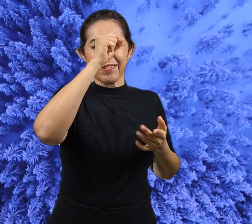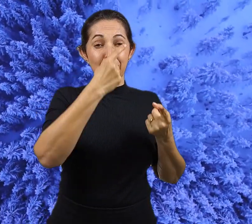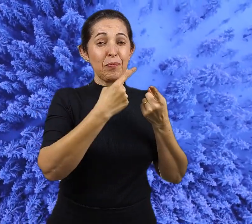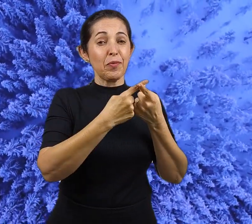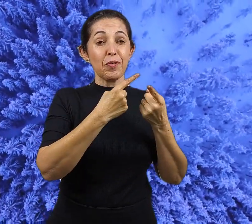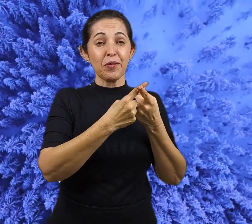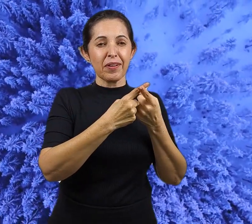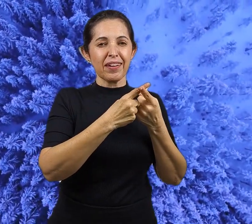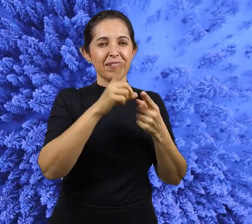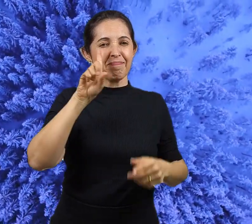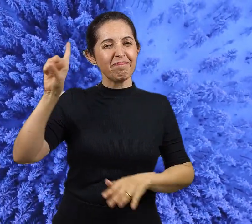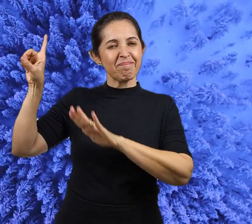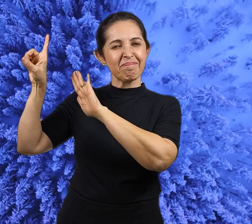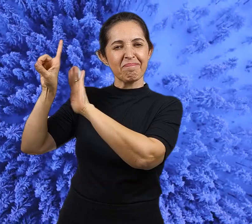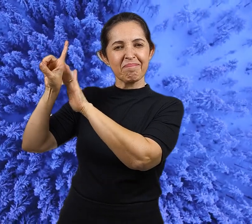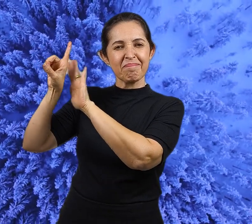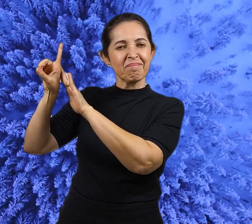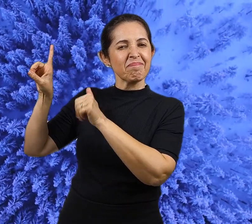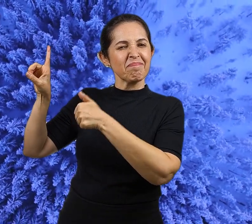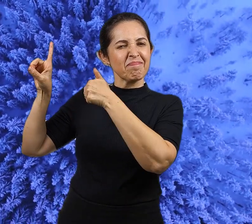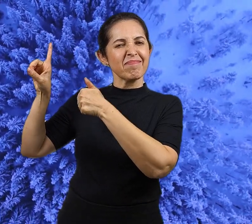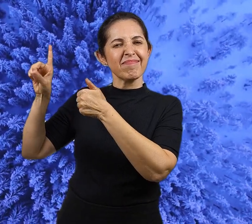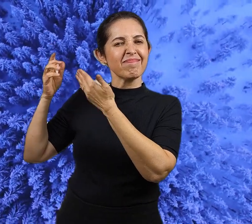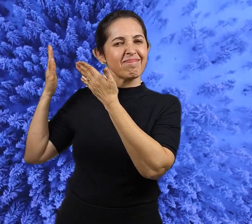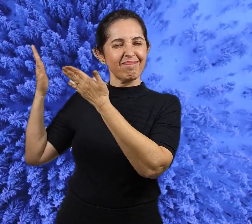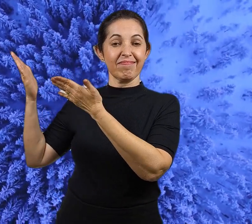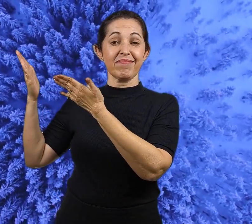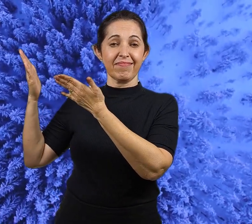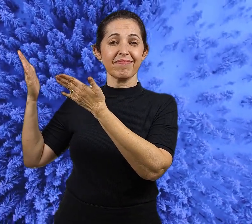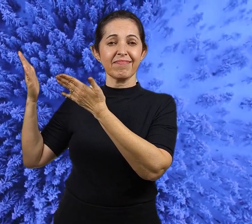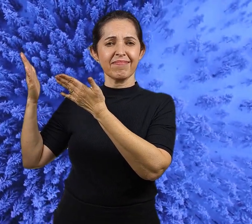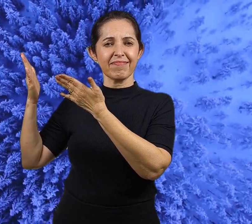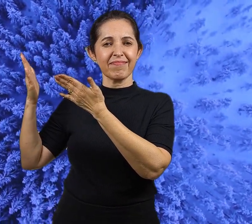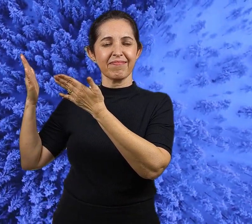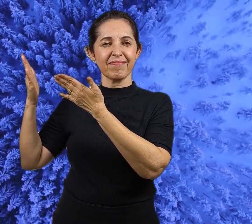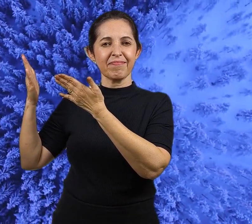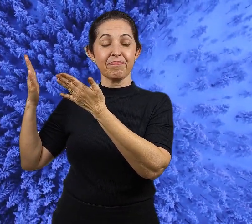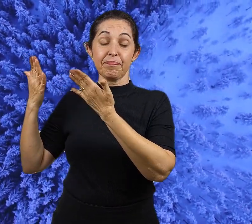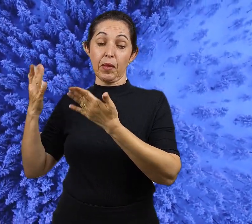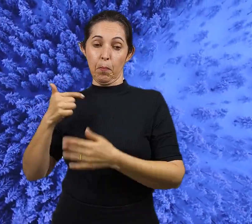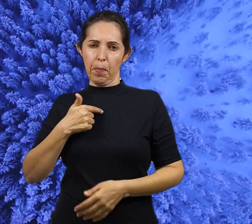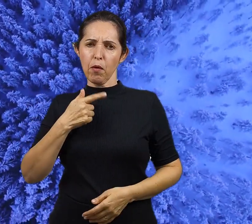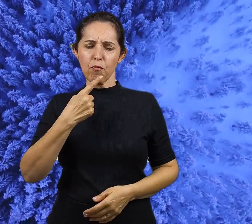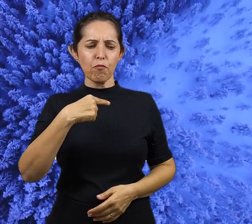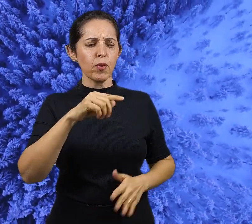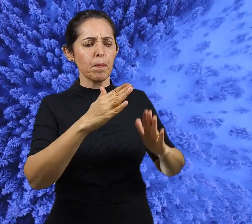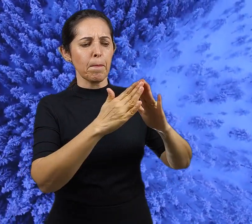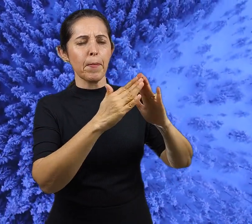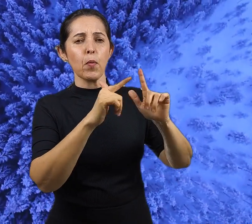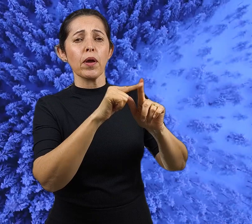Ao ponto que passei por uma igreja que a irmã estudou 5